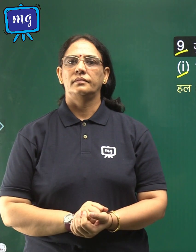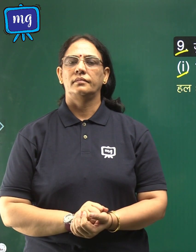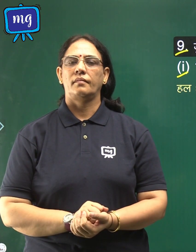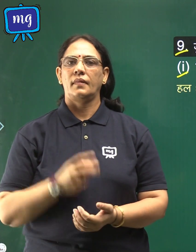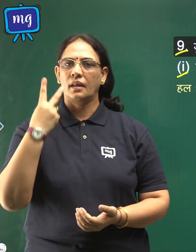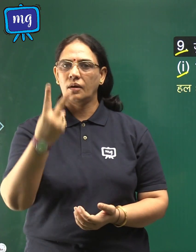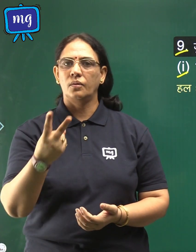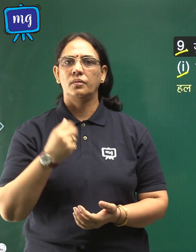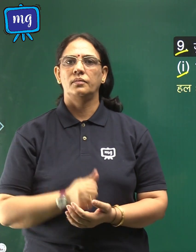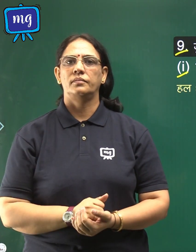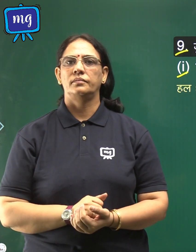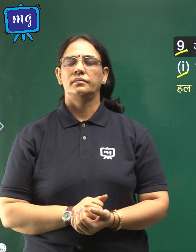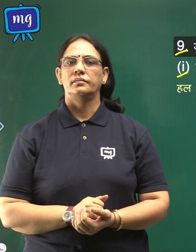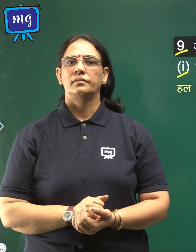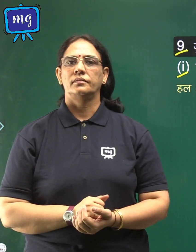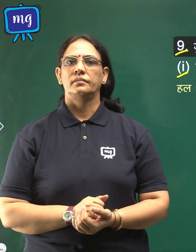देखो